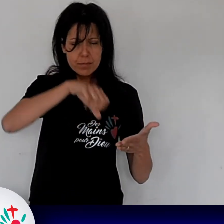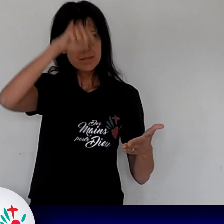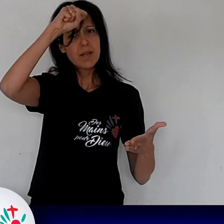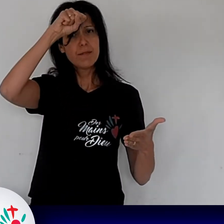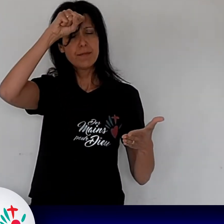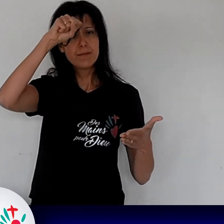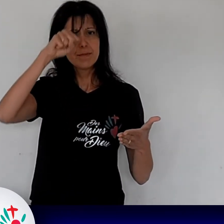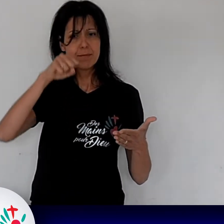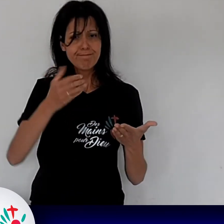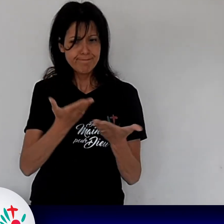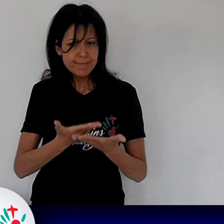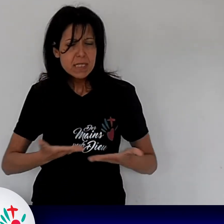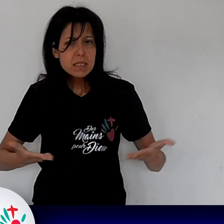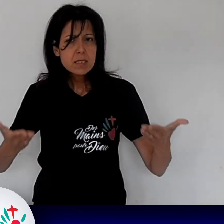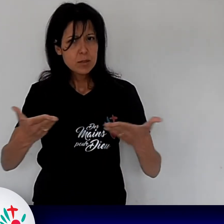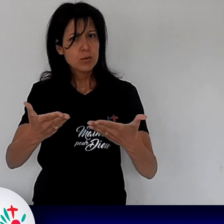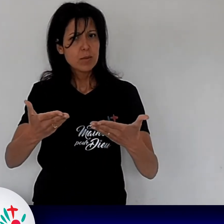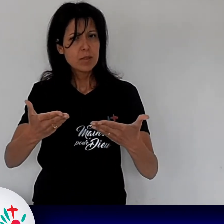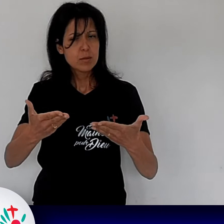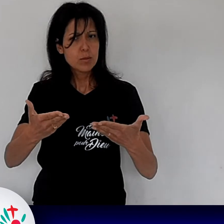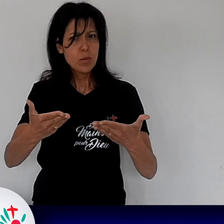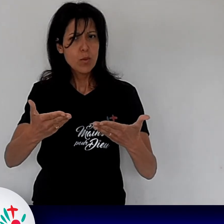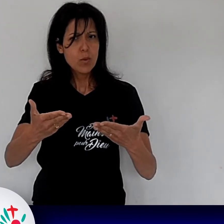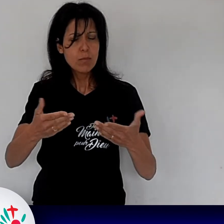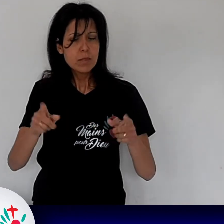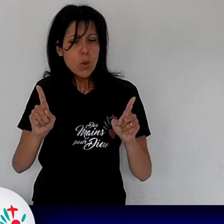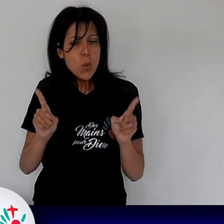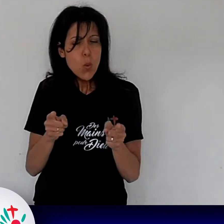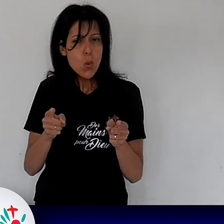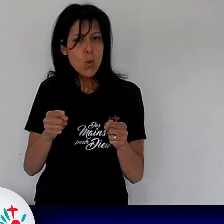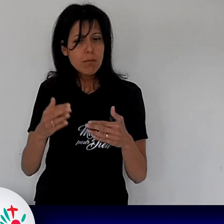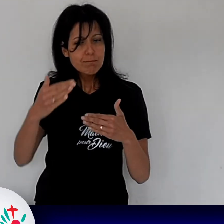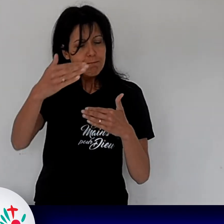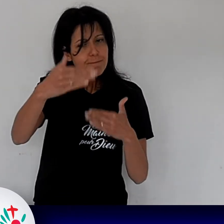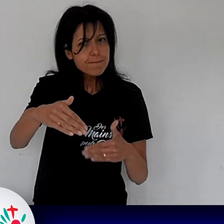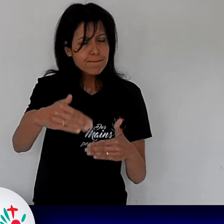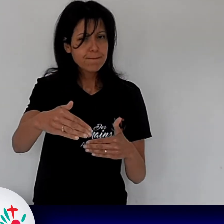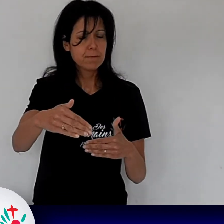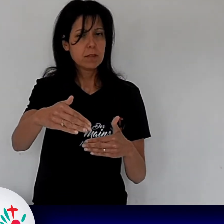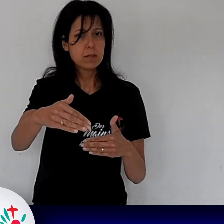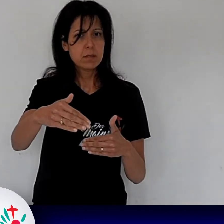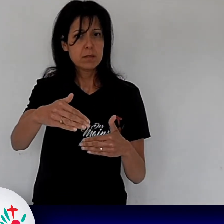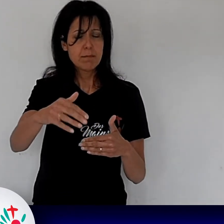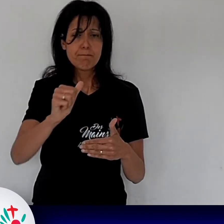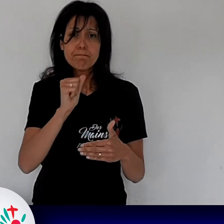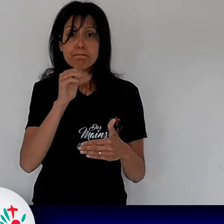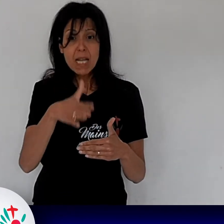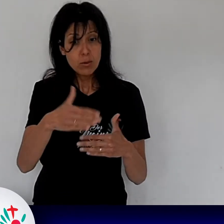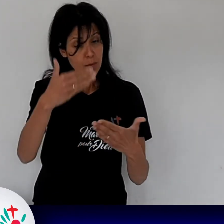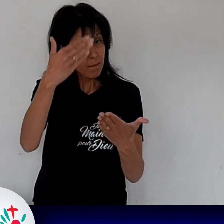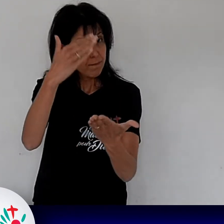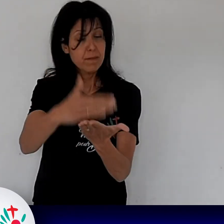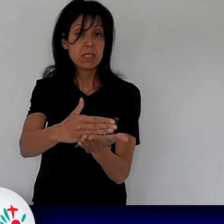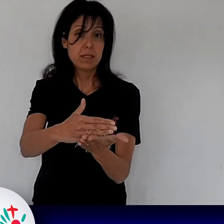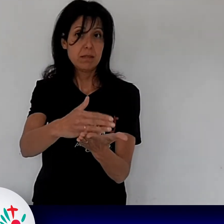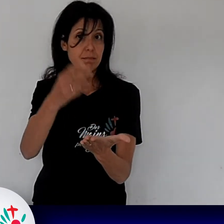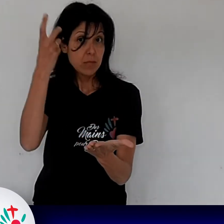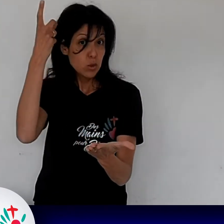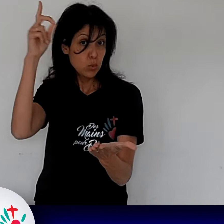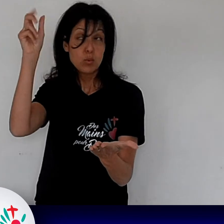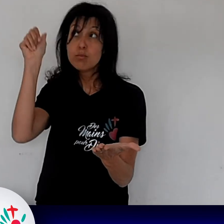Et si elles sont pour un temps, elles auront un terme. Et c'est Dieu qui décidera le